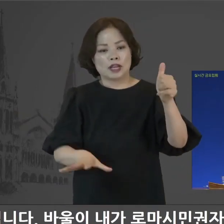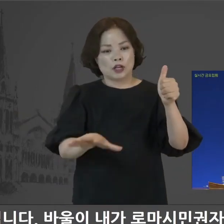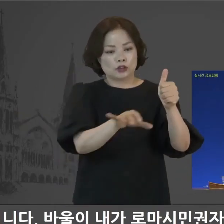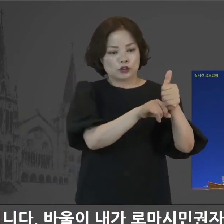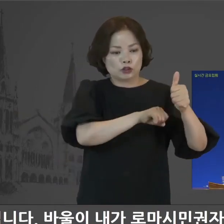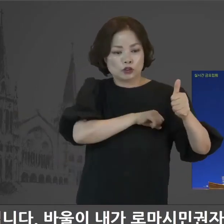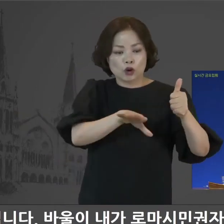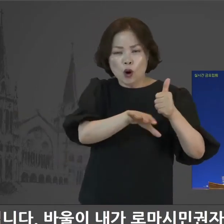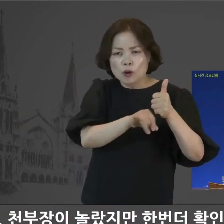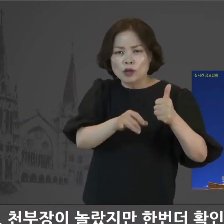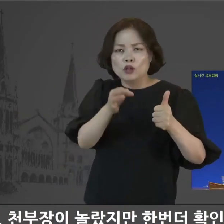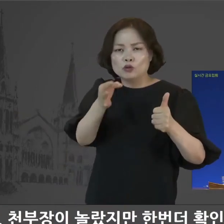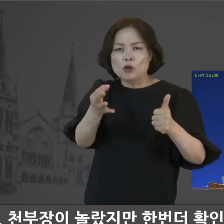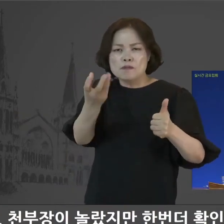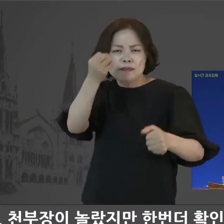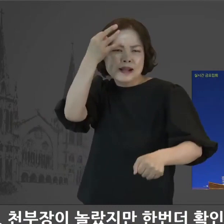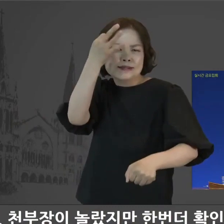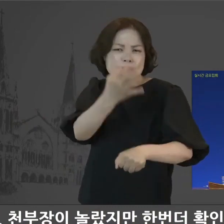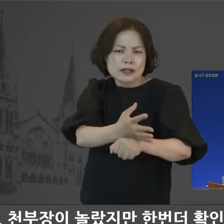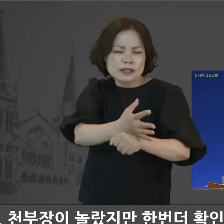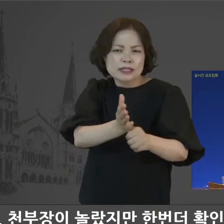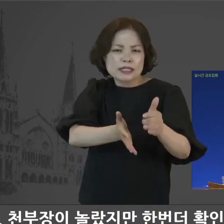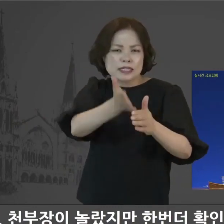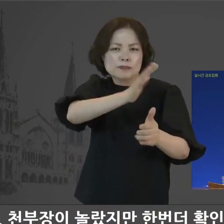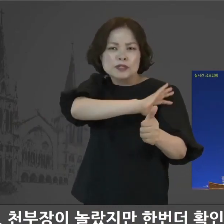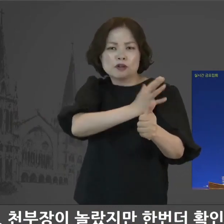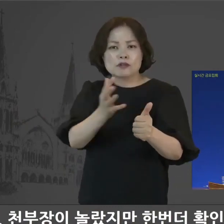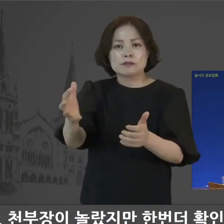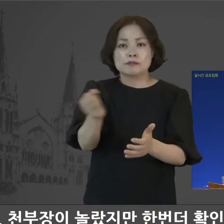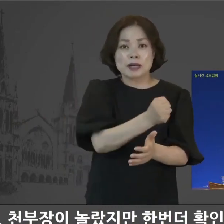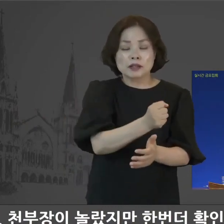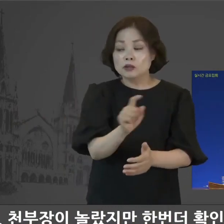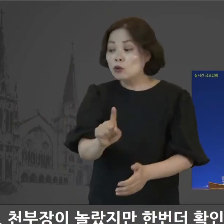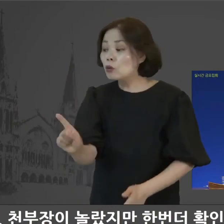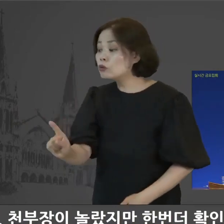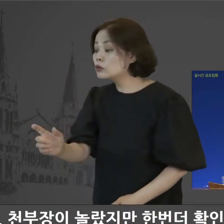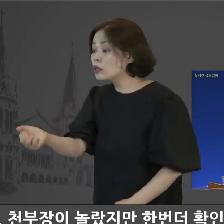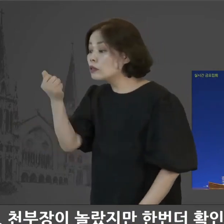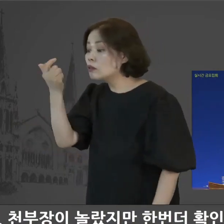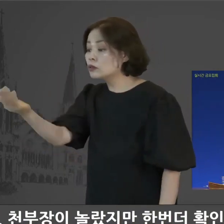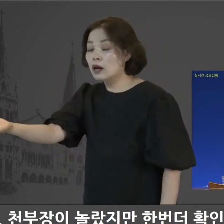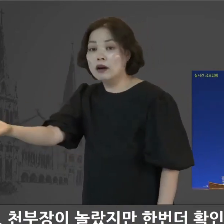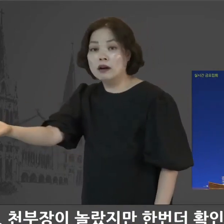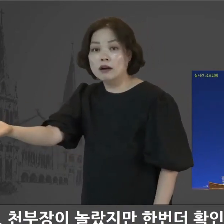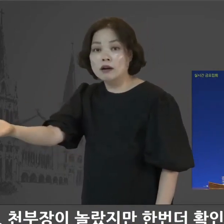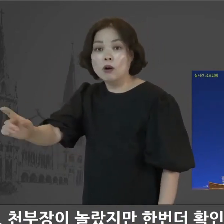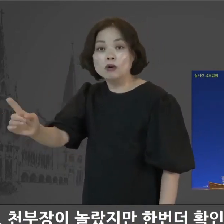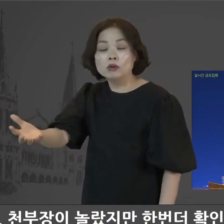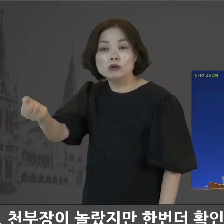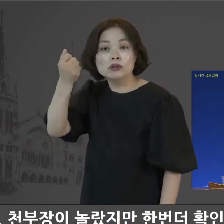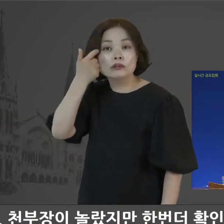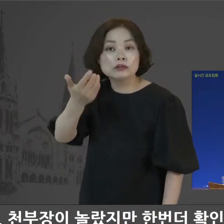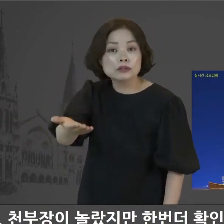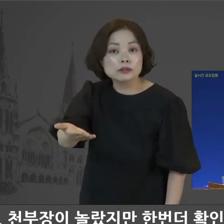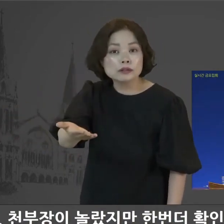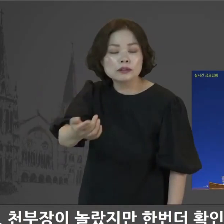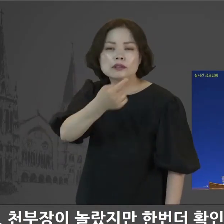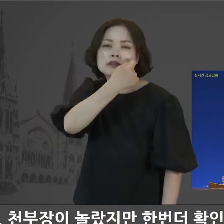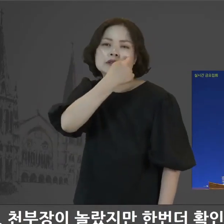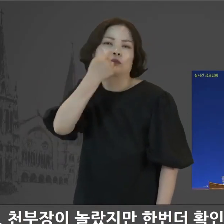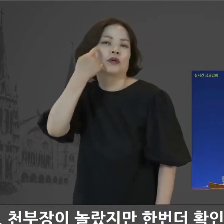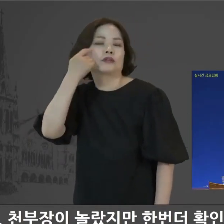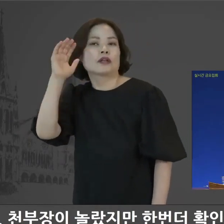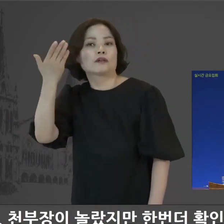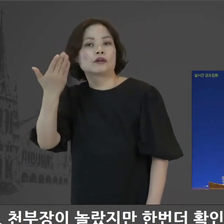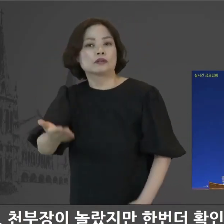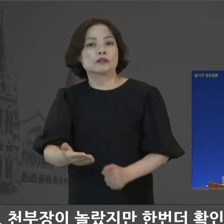대답하되 나는 돈을 많이 들여 시민권을 얻었노라. 바울 너는 도대체 어떻게 얻었냐? 그럼 이제 진짜 어떻게 얻었는지 증명이 될 거